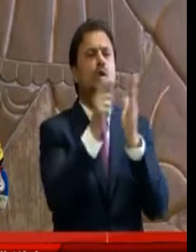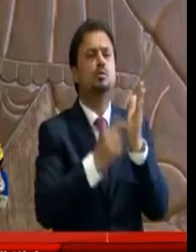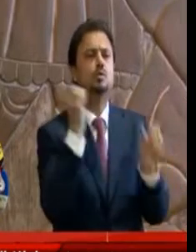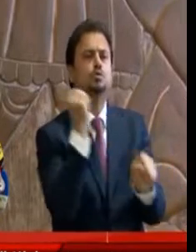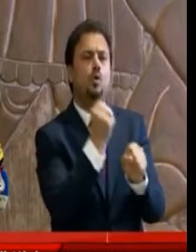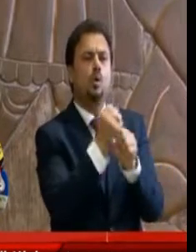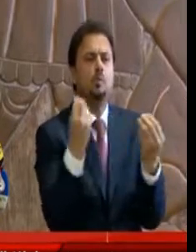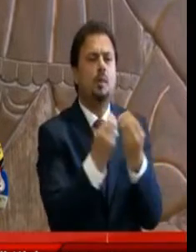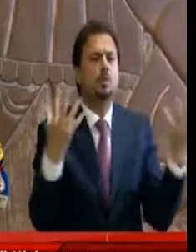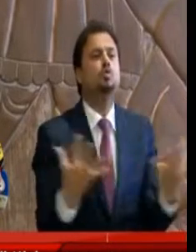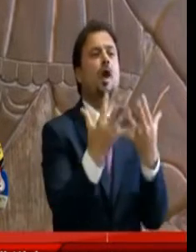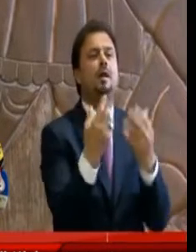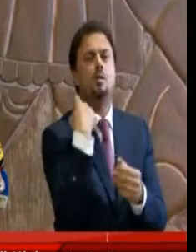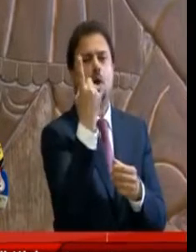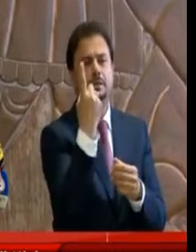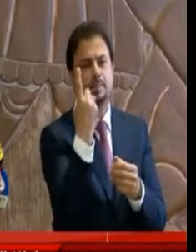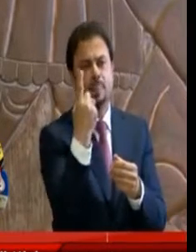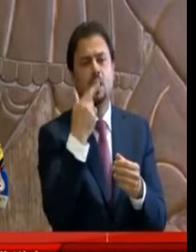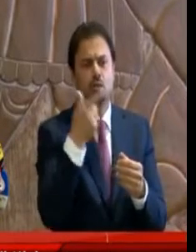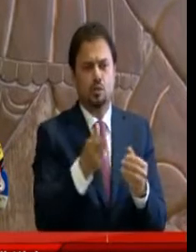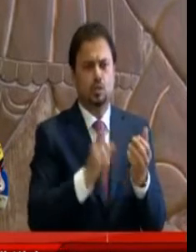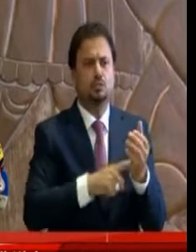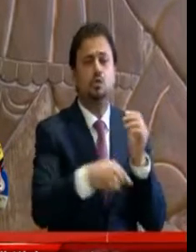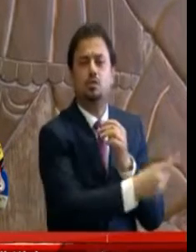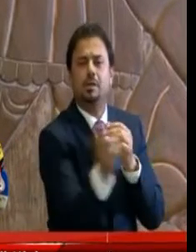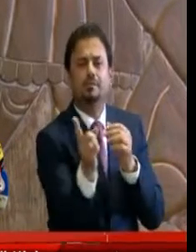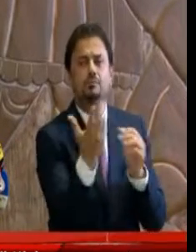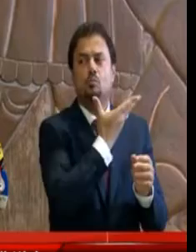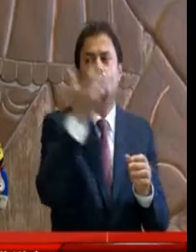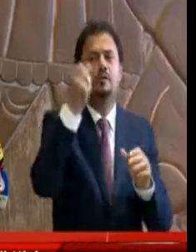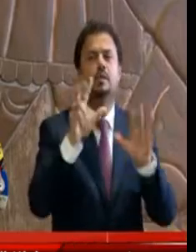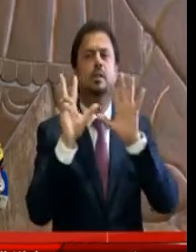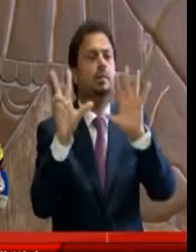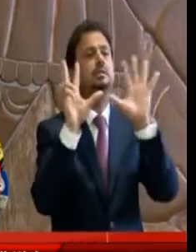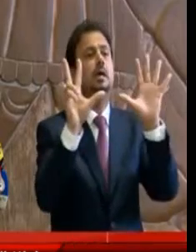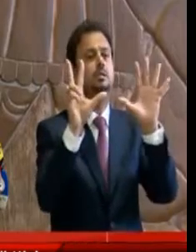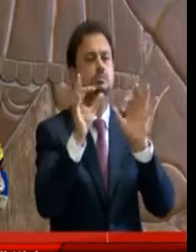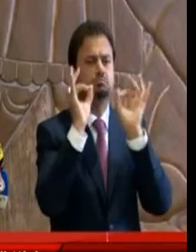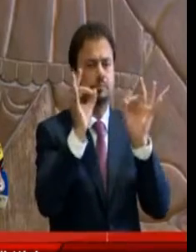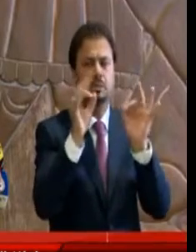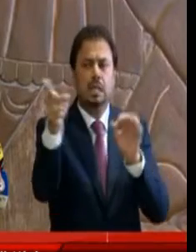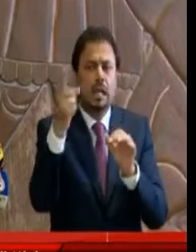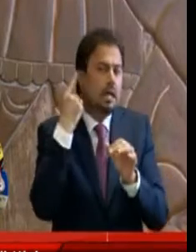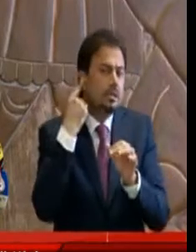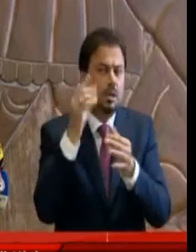الواحد. كذلك انتقلنا إلى جميع المحافظات واستمعنا إلى رؤية كاملة